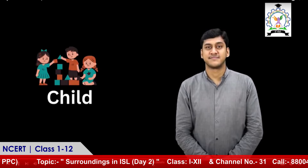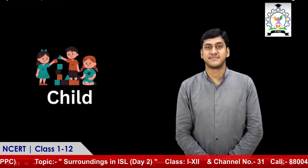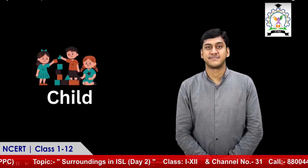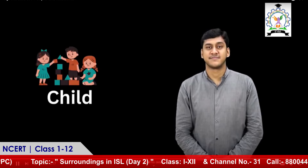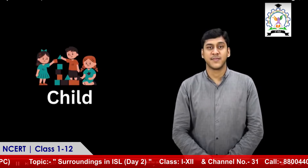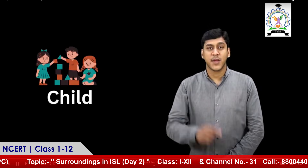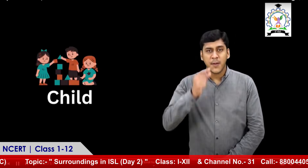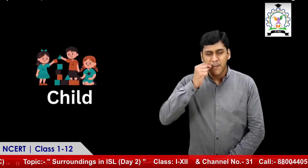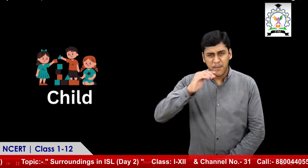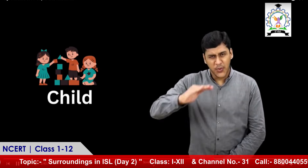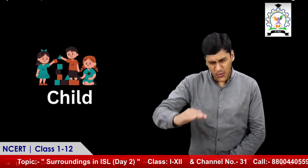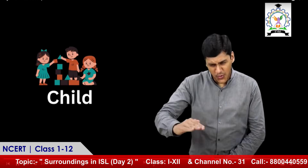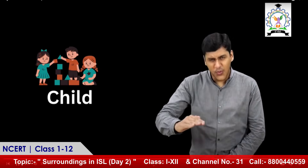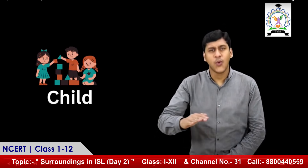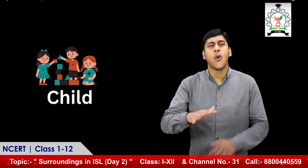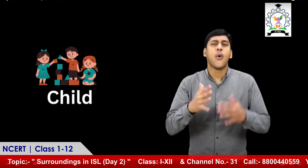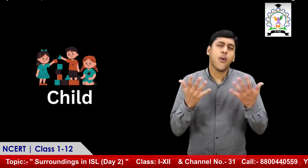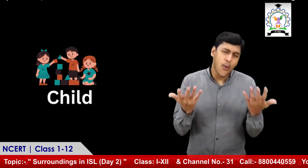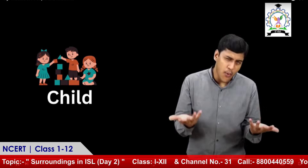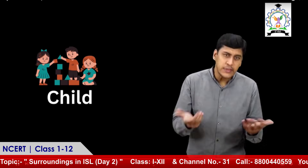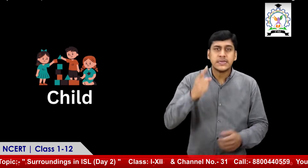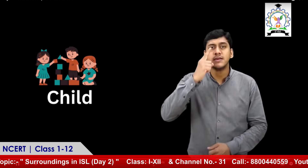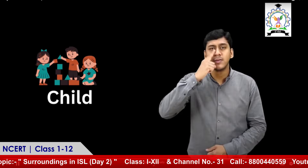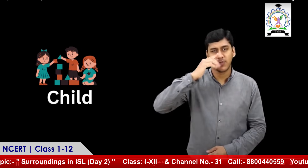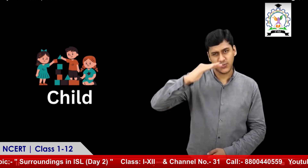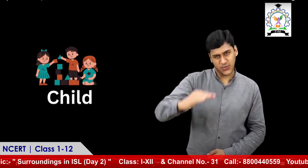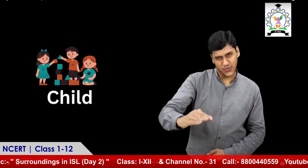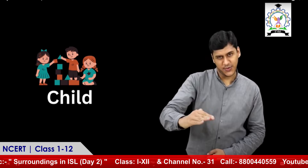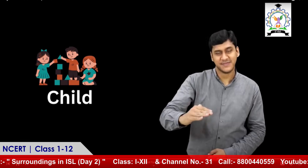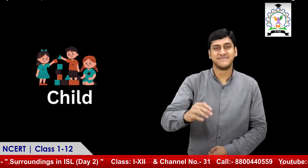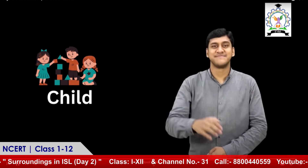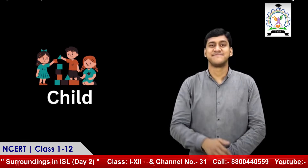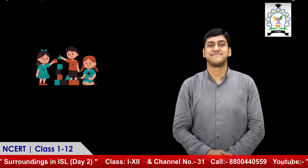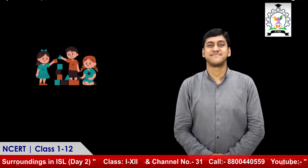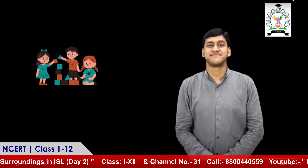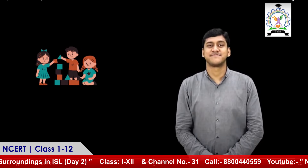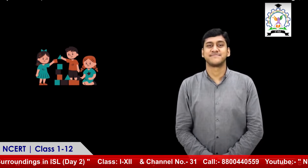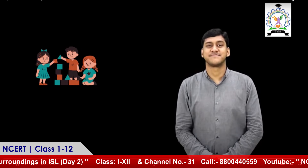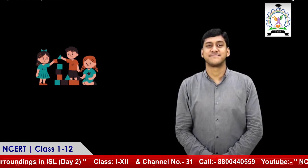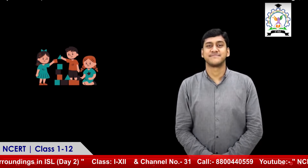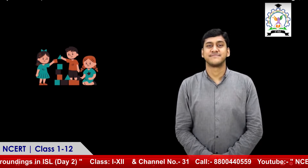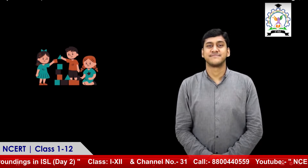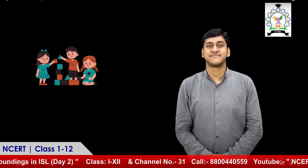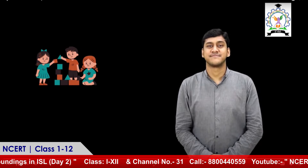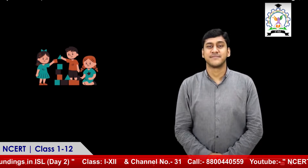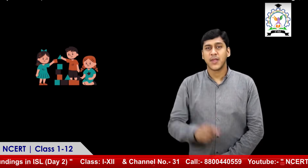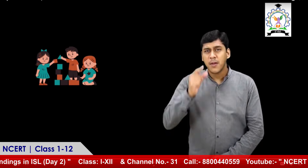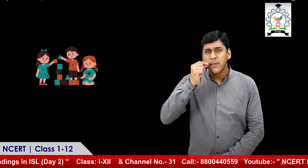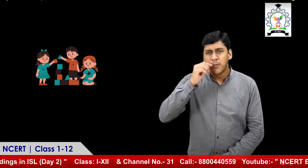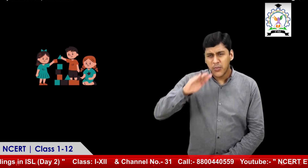बच्चा या फिर बालक या फिर बच्ची, बालिका। यह